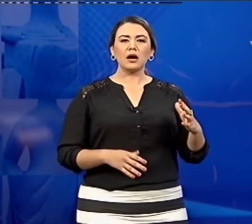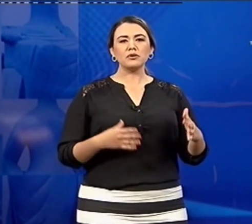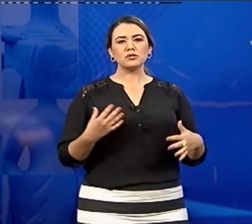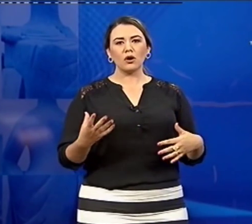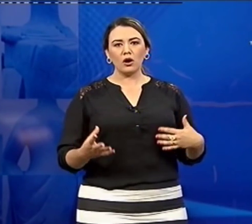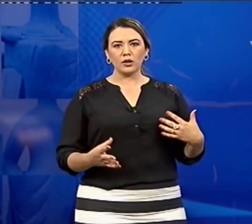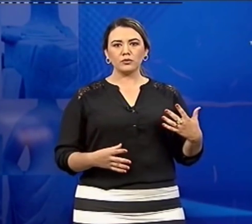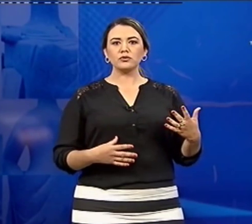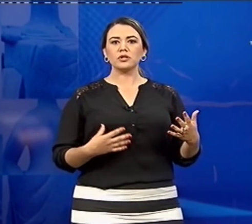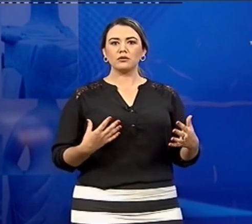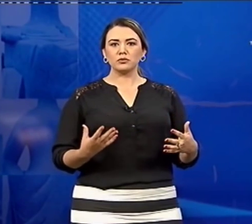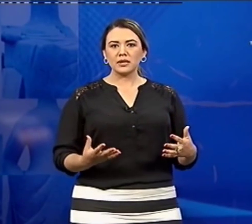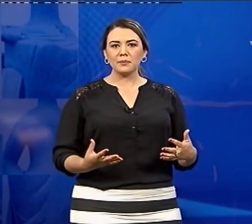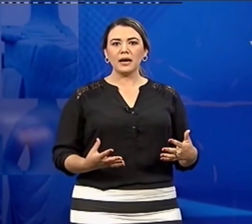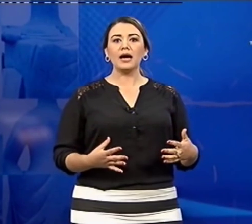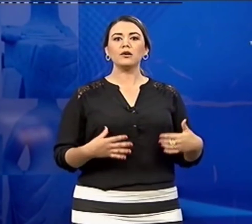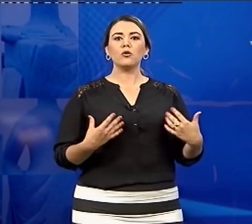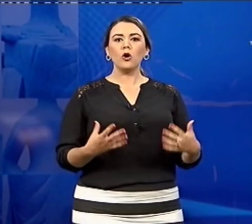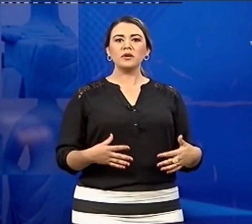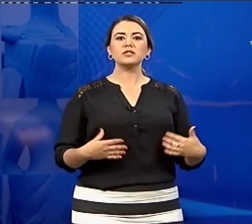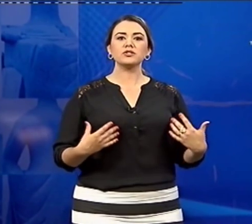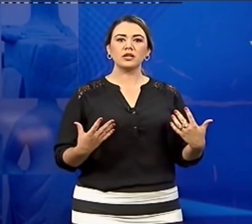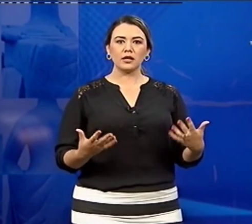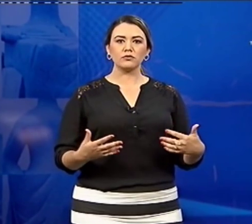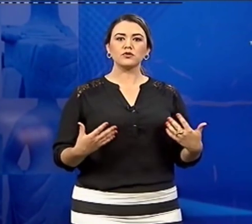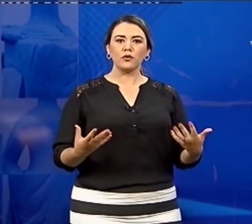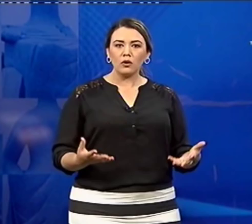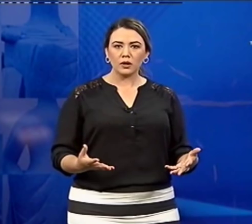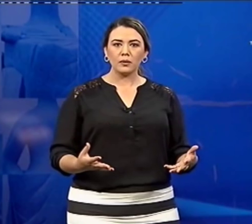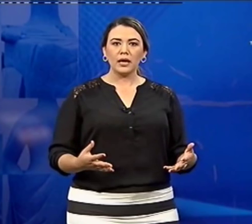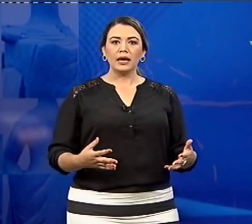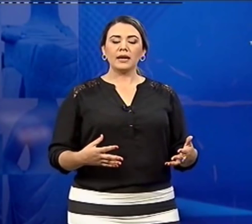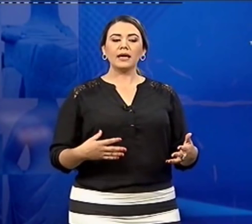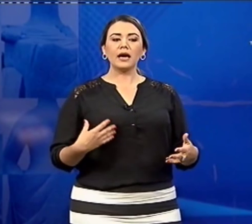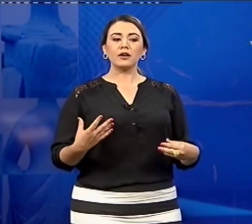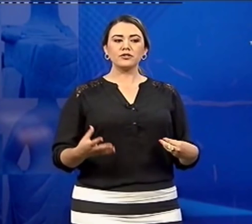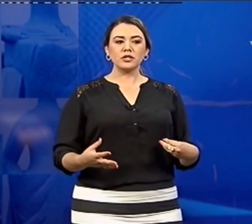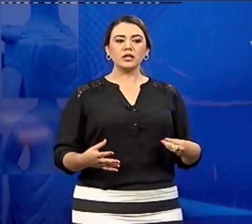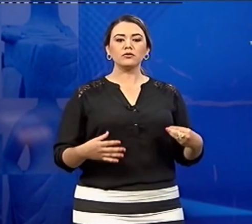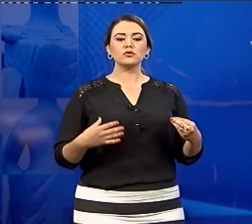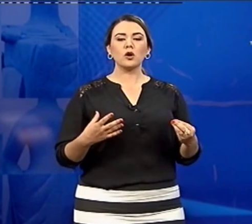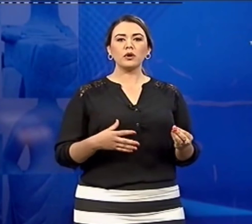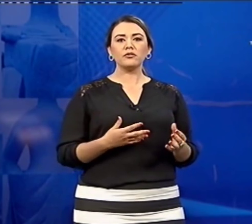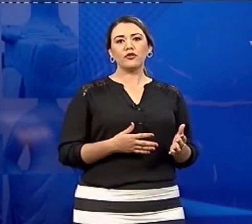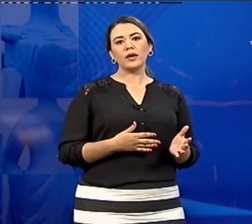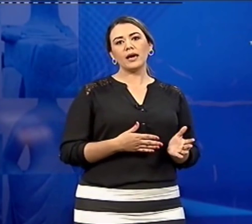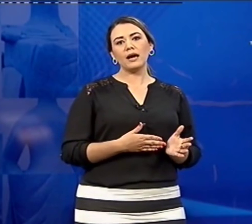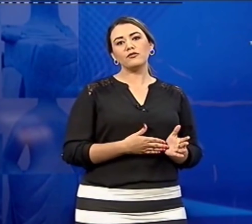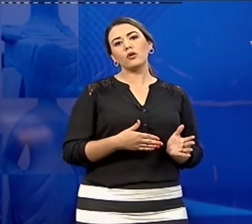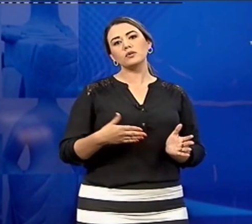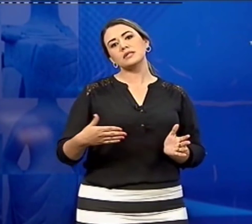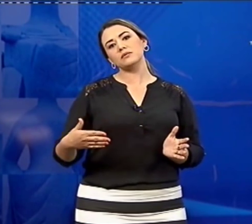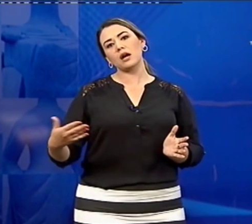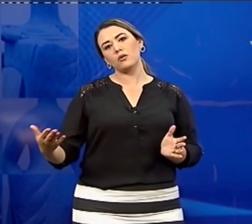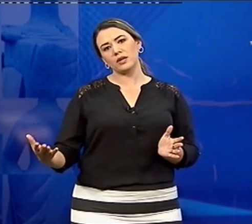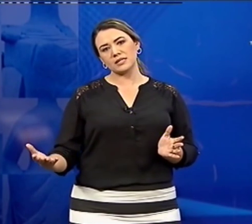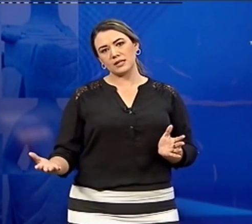ao histórico do direito do trabalho, como esses direitos foram, né, garantidos, como que foi a evolução da conquista